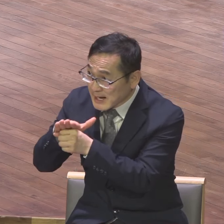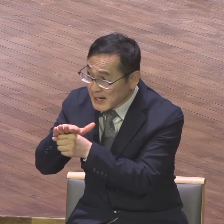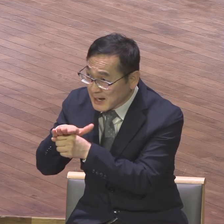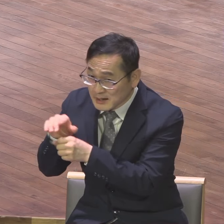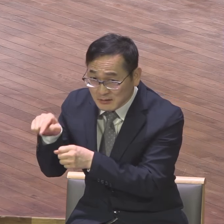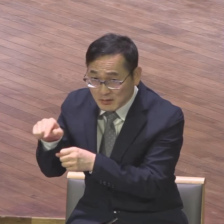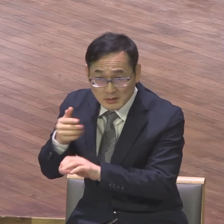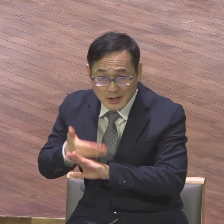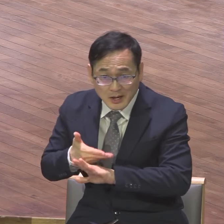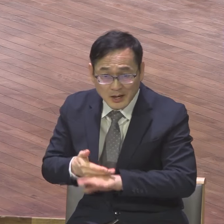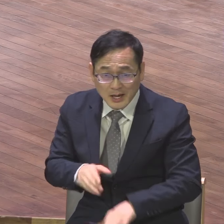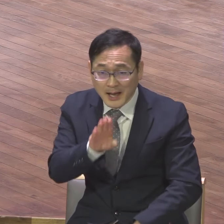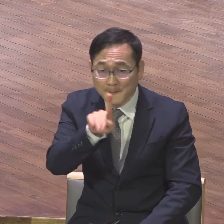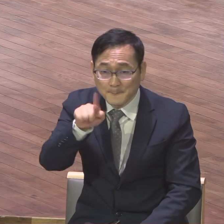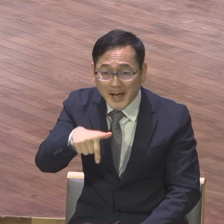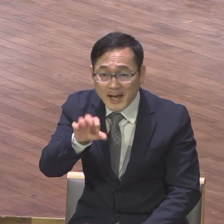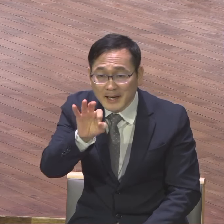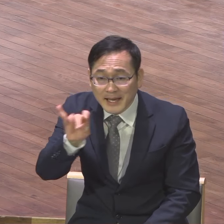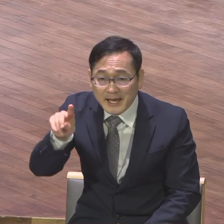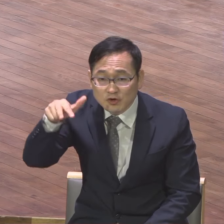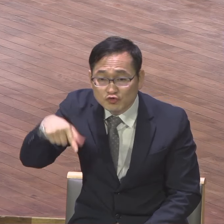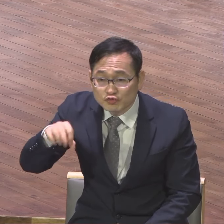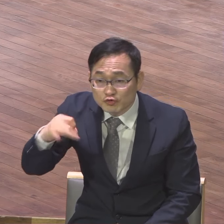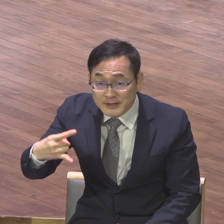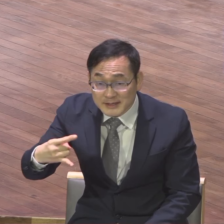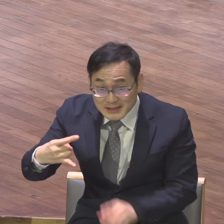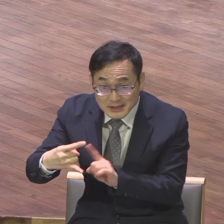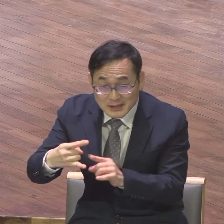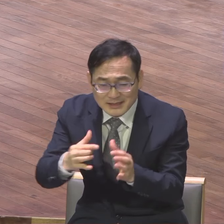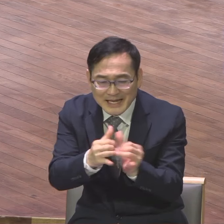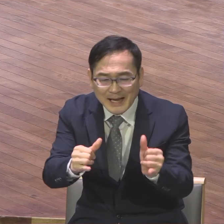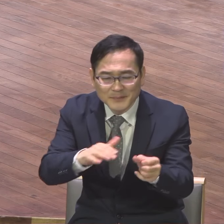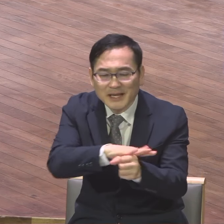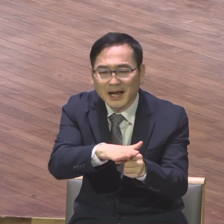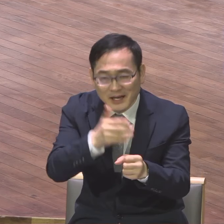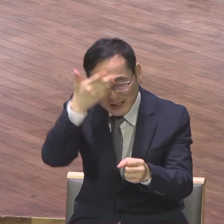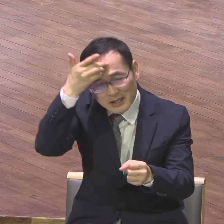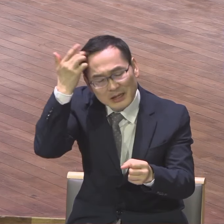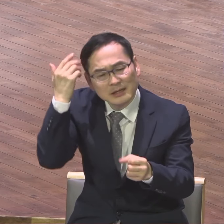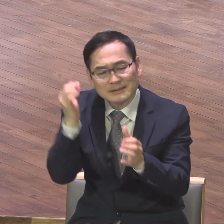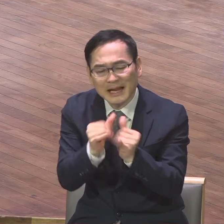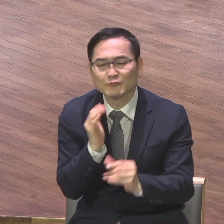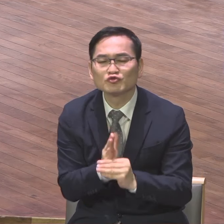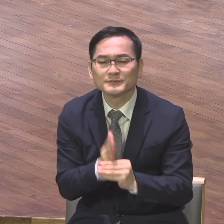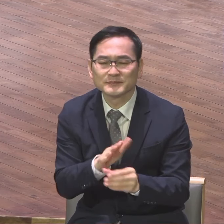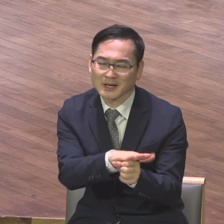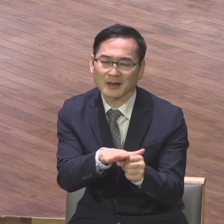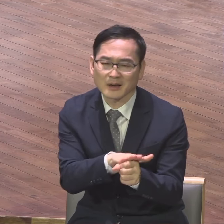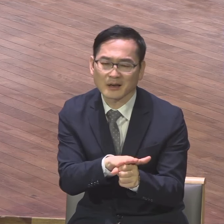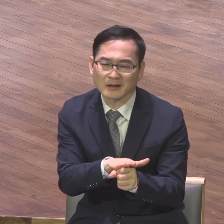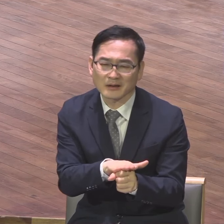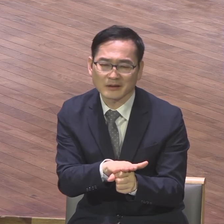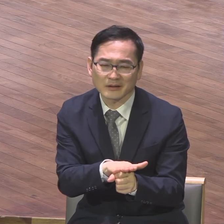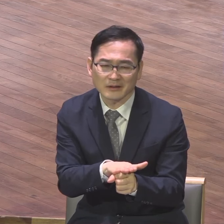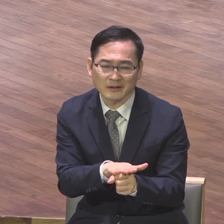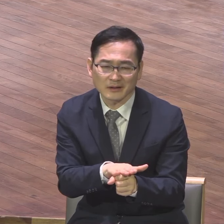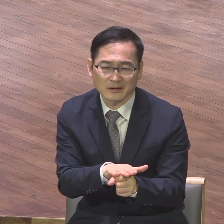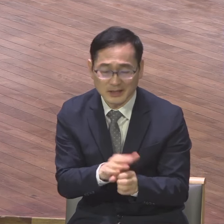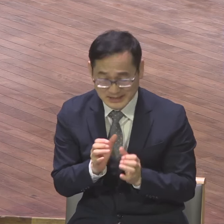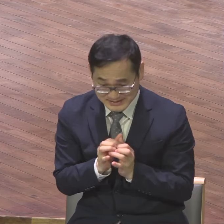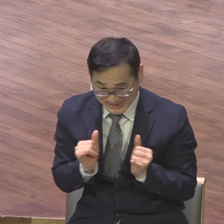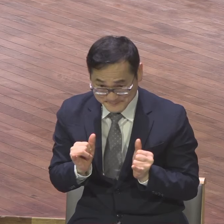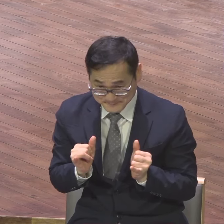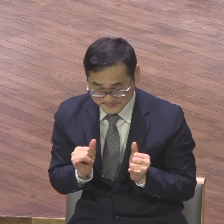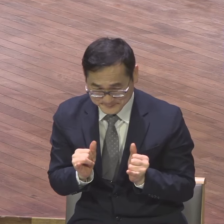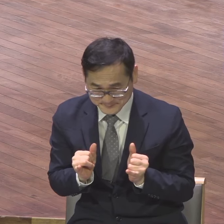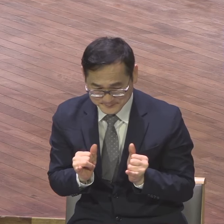파괴주의 뿌리가 뭐예요? 파괴주의. 인간 사랑이잖아요. 인간 중심이에요. 그래서 모든 종교는 인간